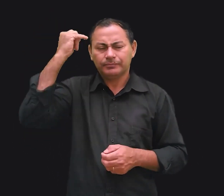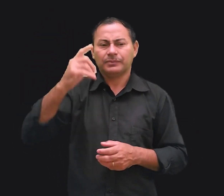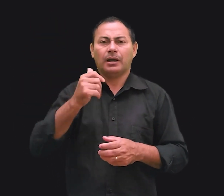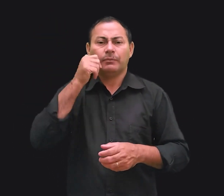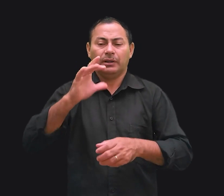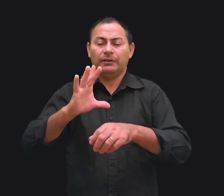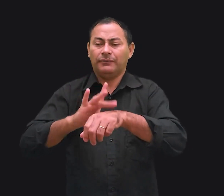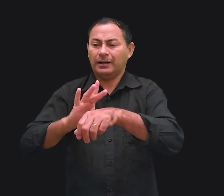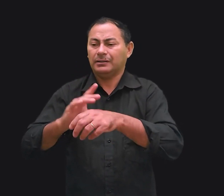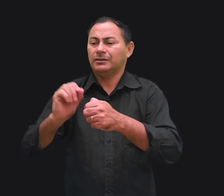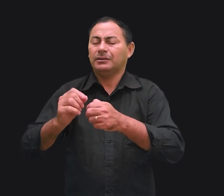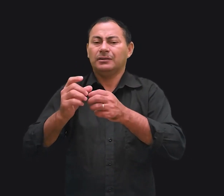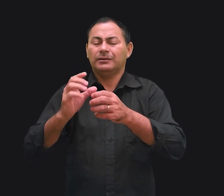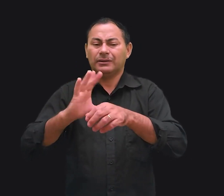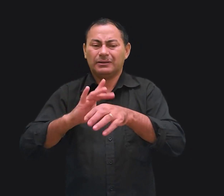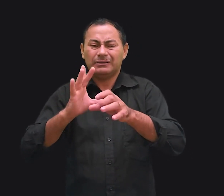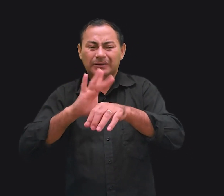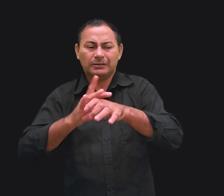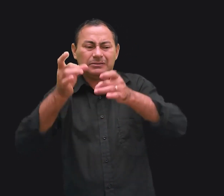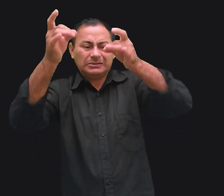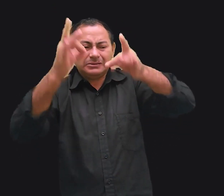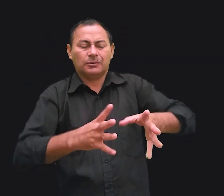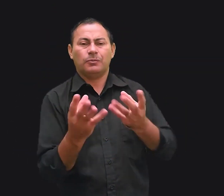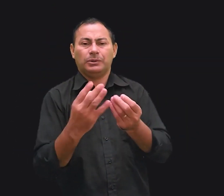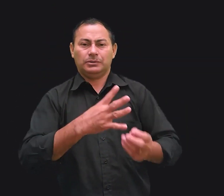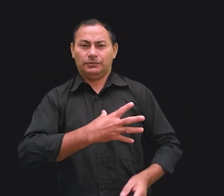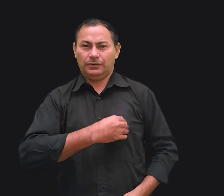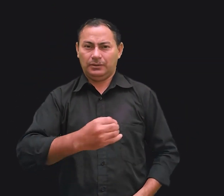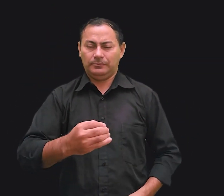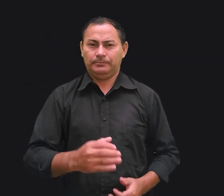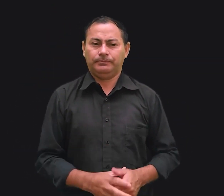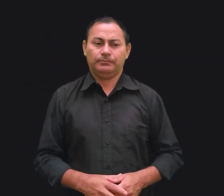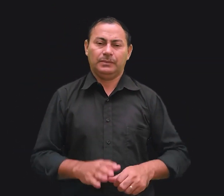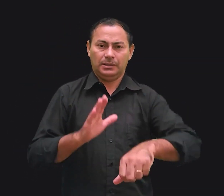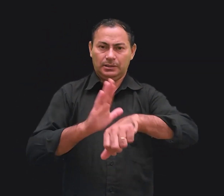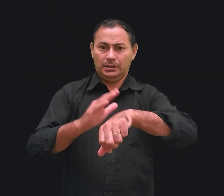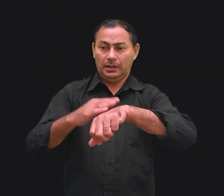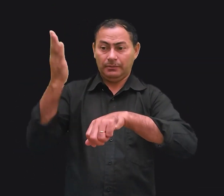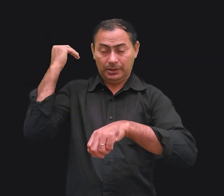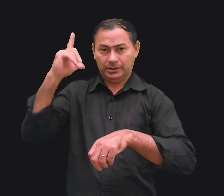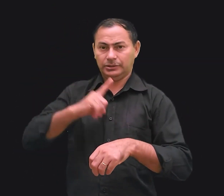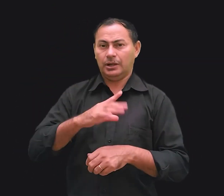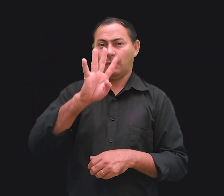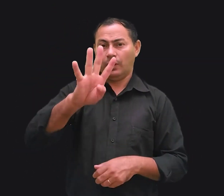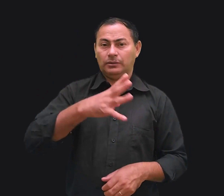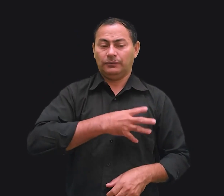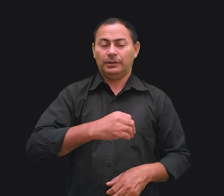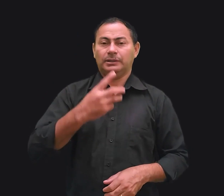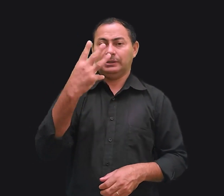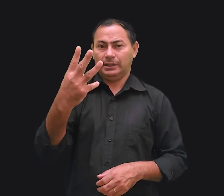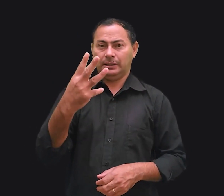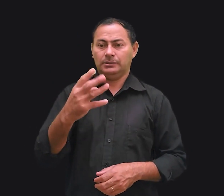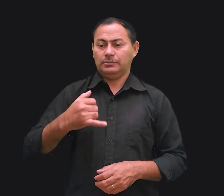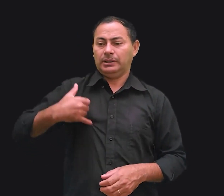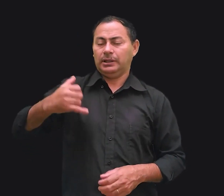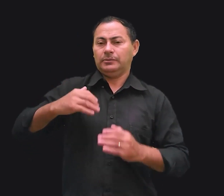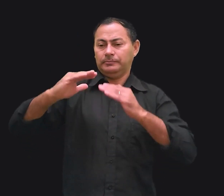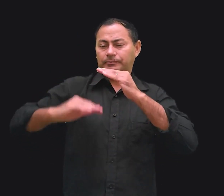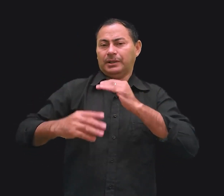fazem, ficam doentes e nos abandonam com um monte de filhos. Nessa época, eles tinham 4 filhos, 3 deles com a idade